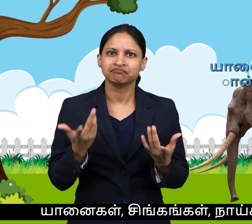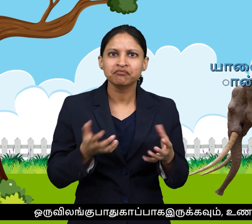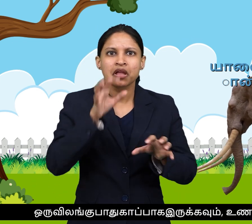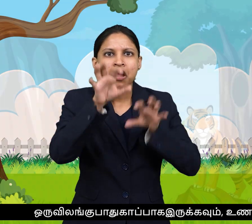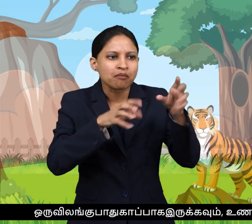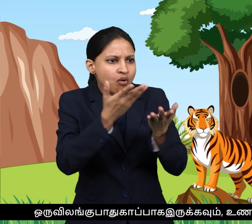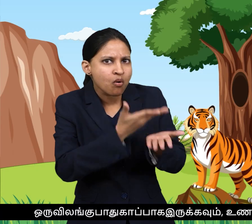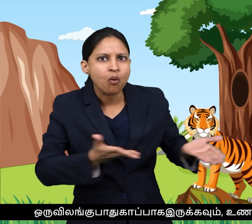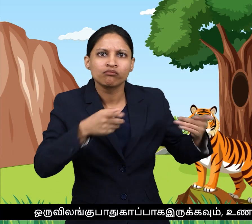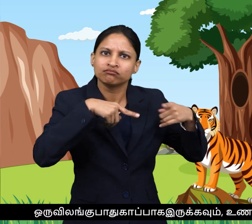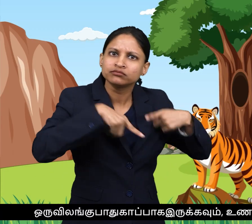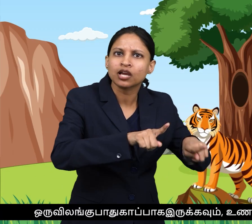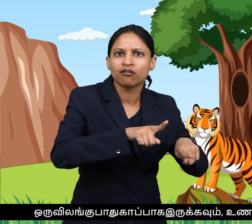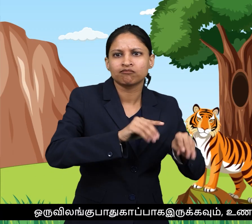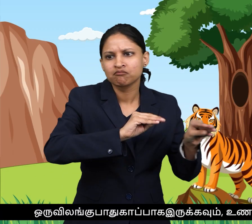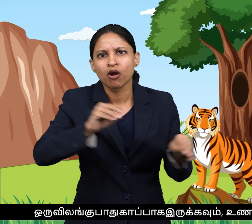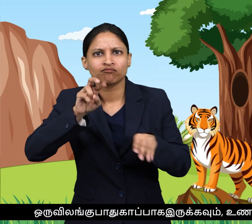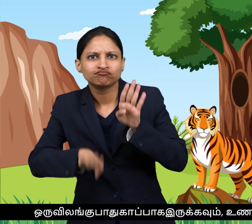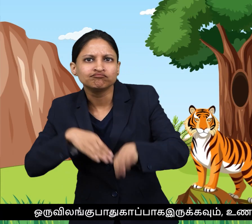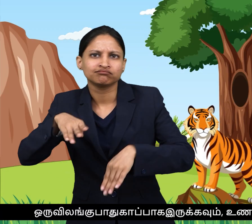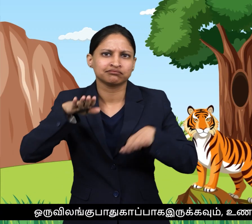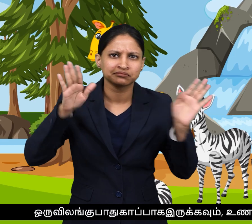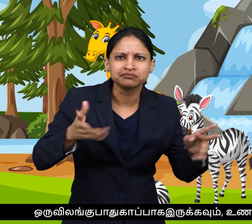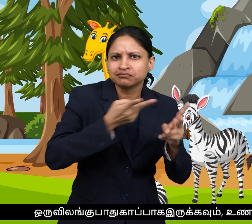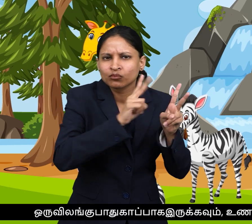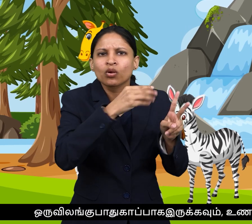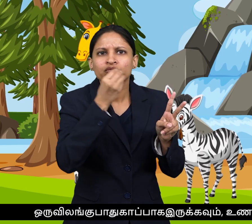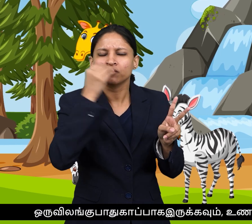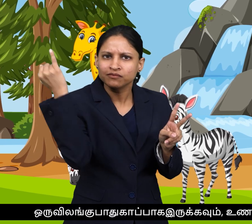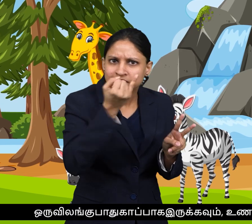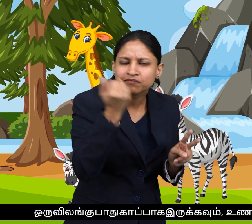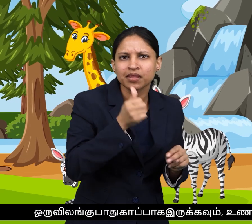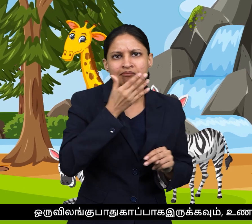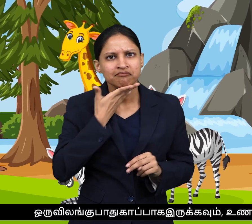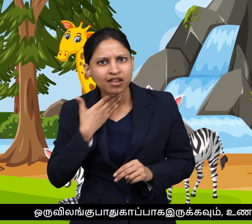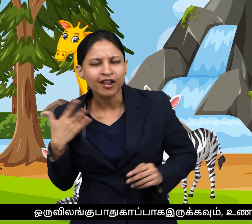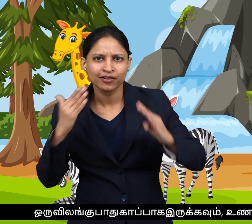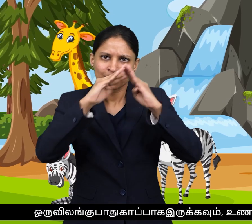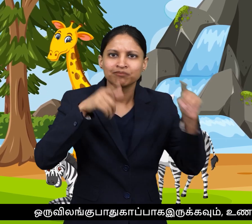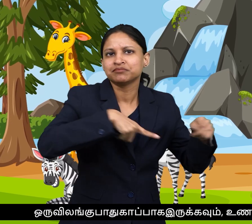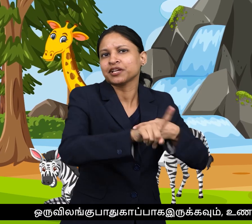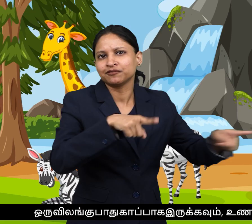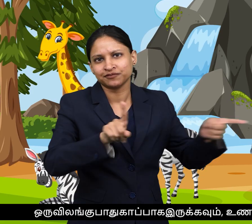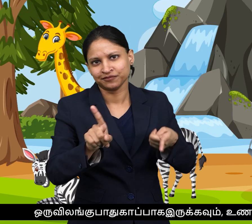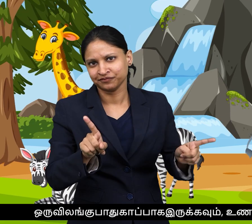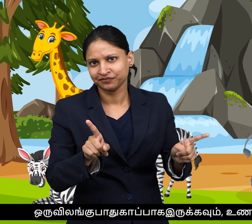ஒரு விலங்கு பாதுகாப்பாக இருக்கவும், உணவு, தண்ணீர் அல்லது தங்குமிடம் தேடவும் நகர்கிறது.